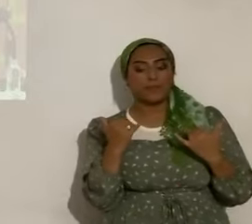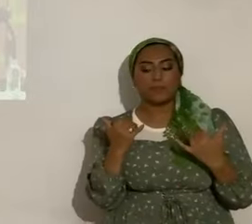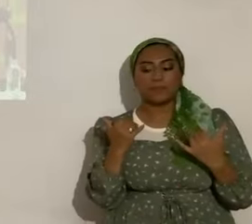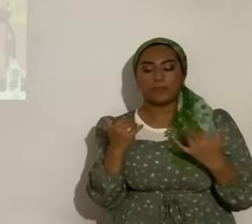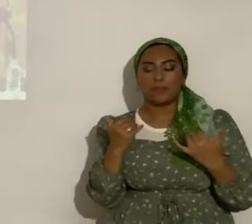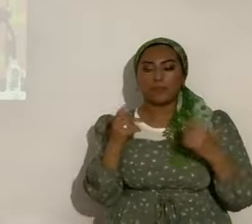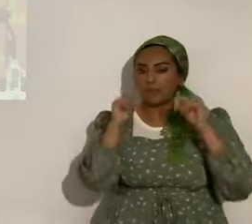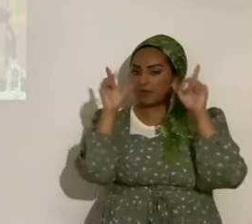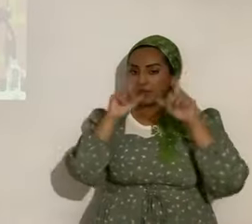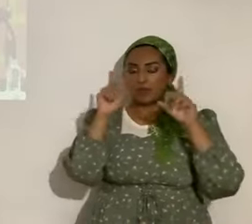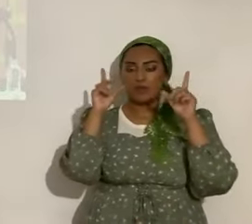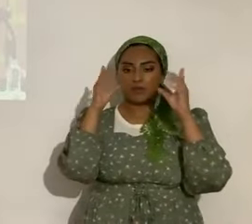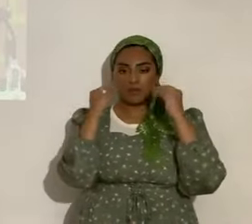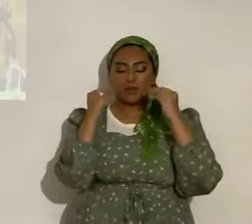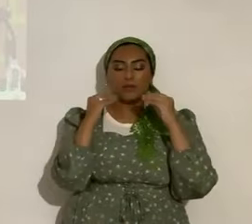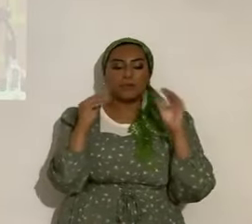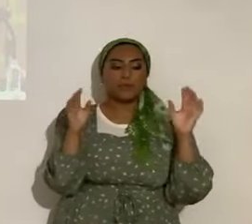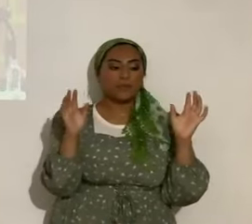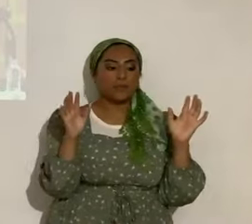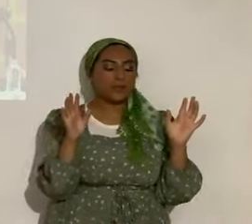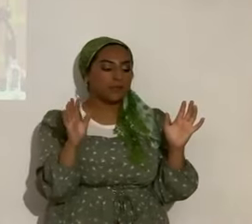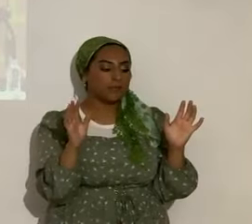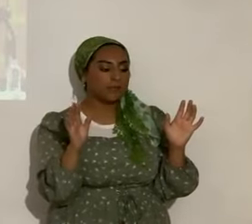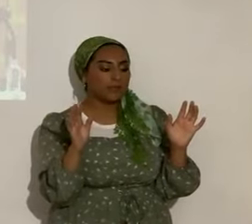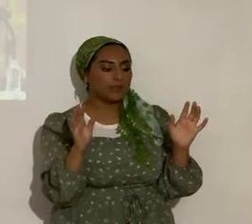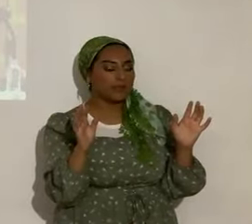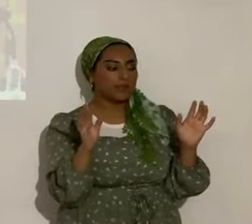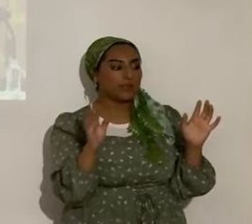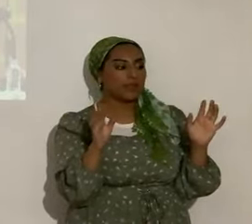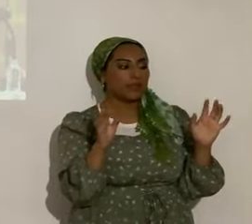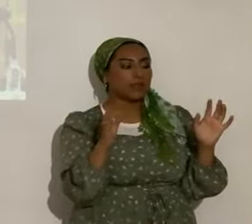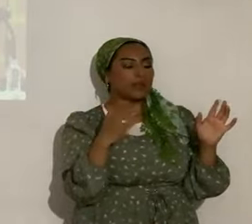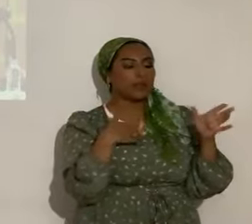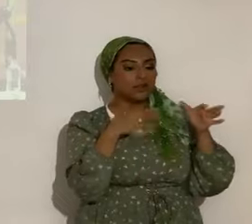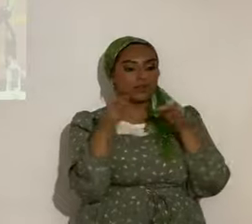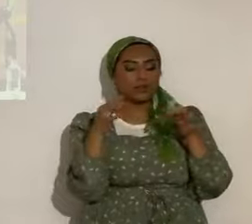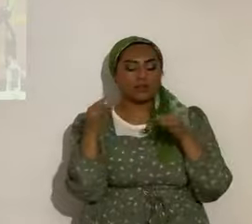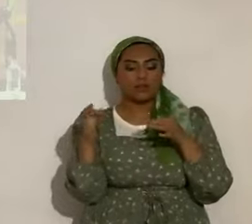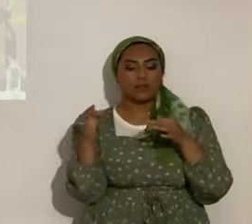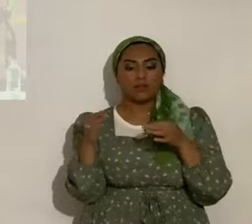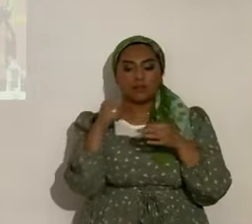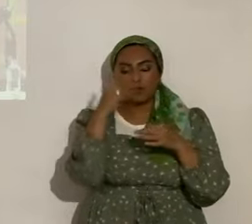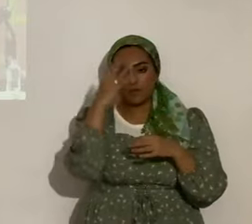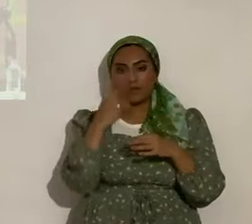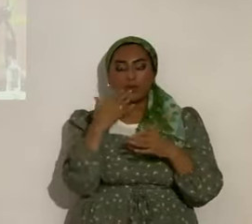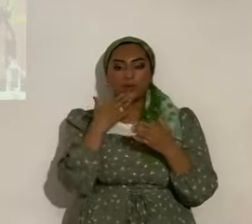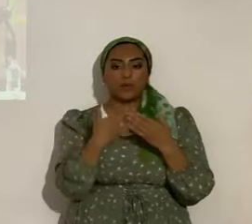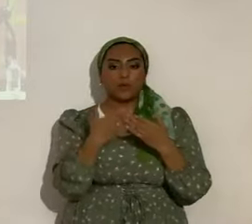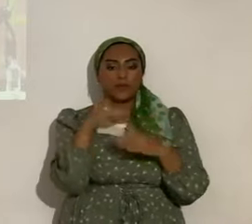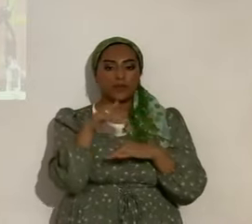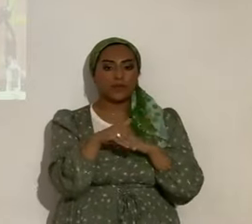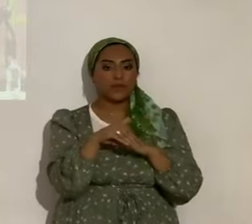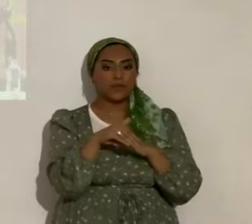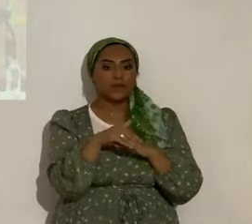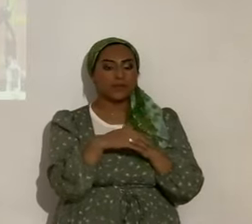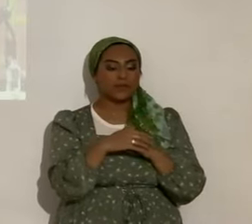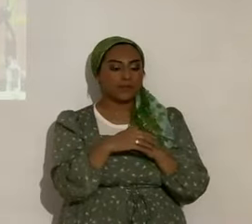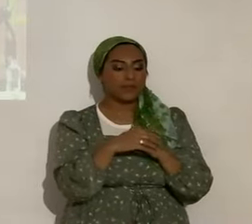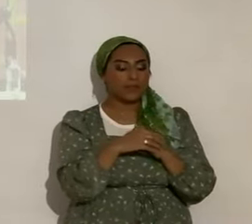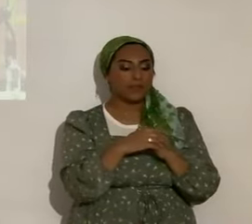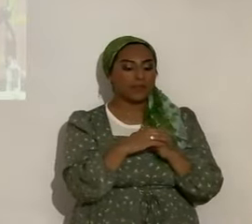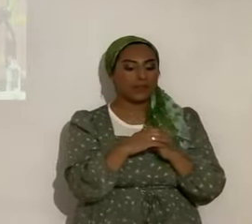no abras sus ojos, ni es hipnosis, ni nada, ni es sugestión, simplemente estoy orientando para que duermas bien rico, entre tantas